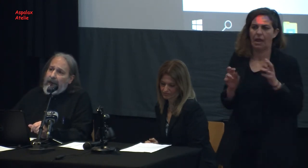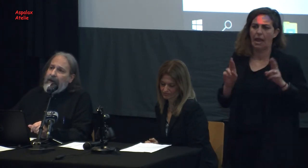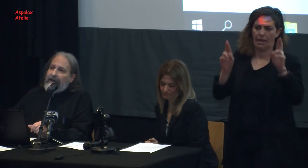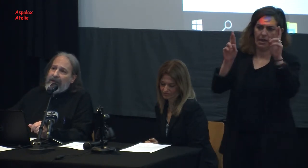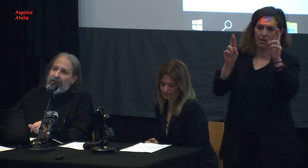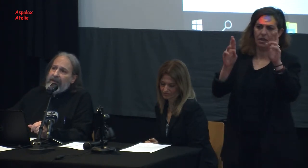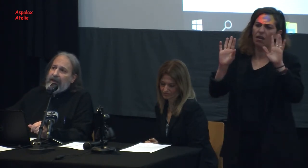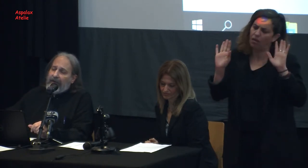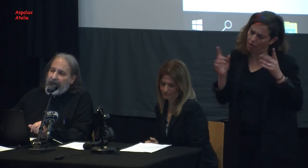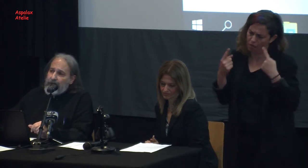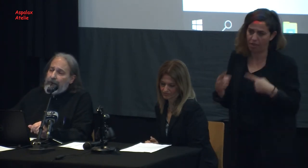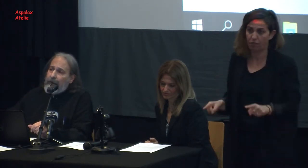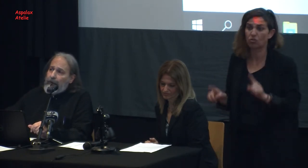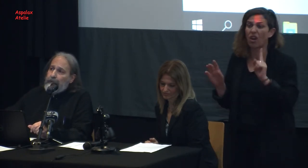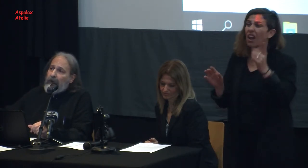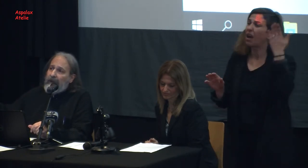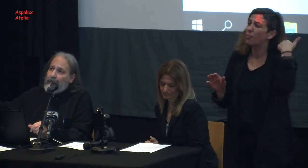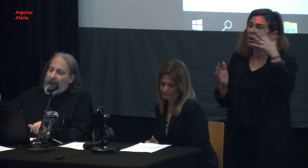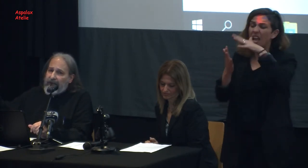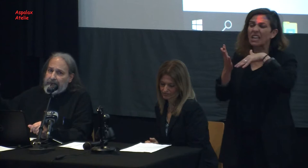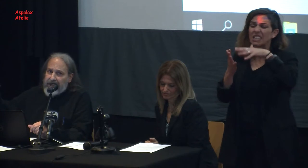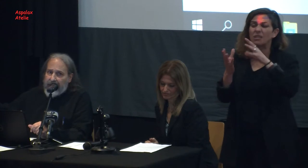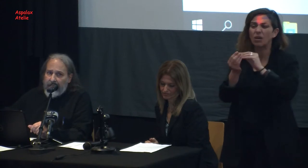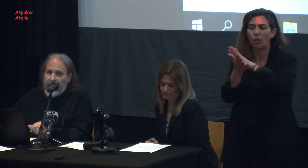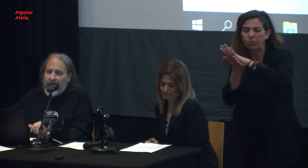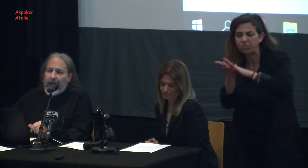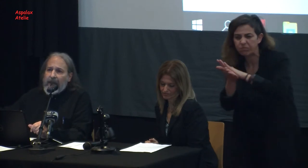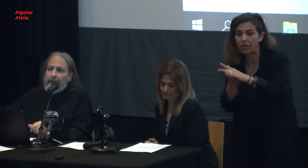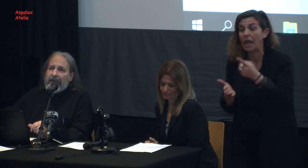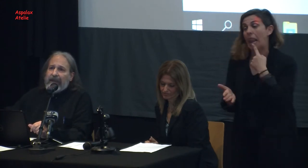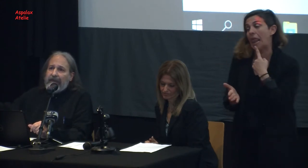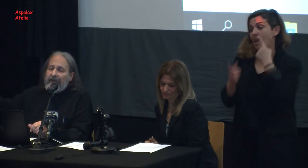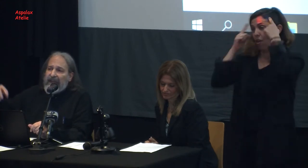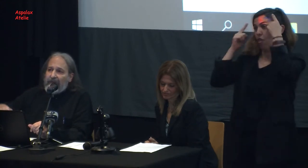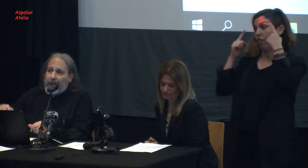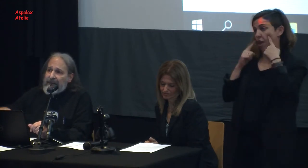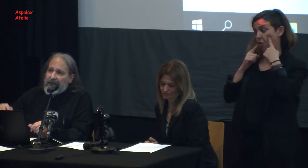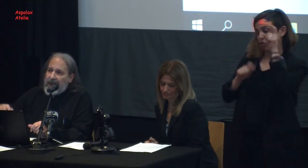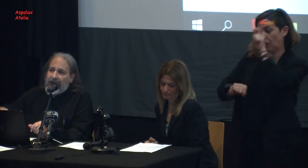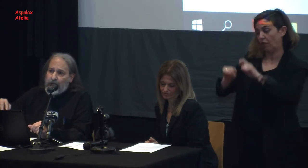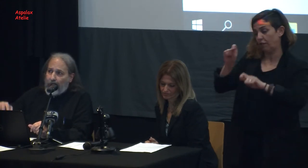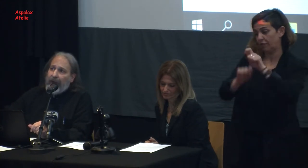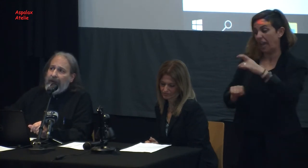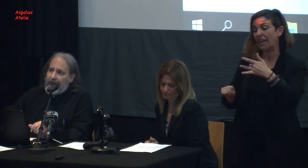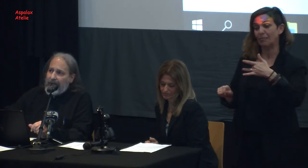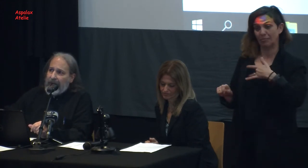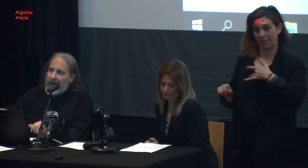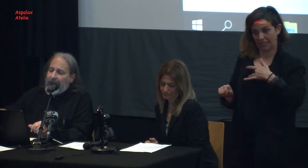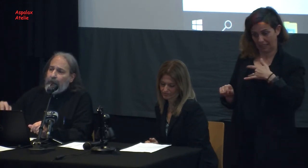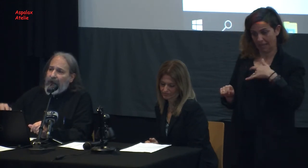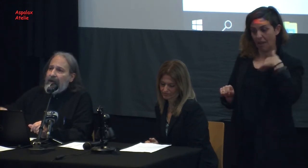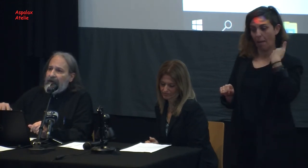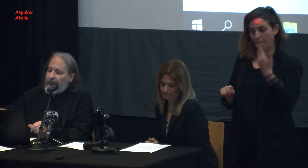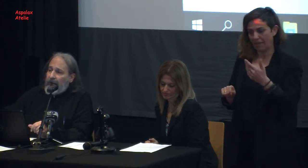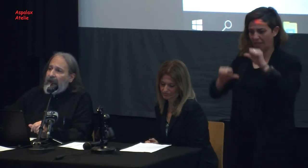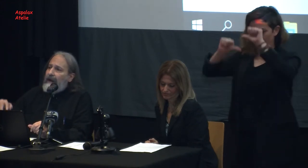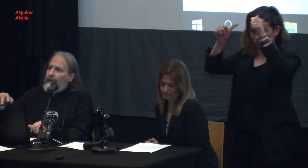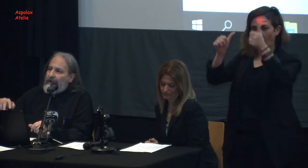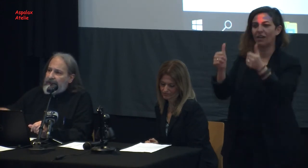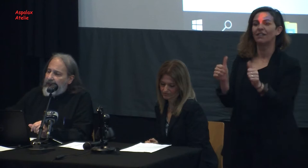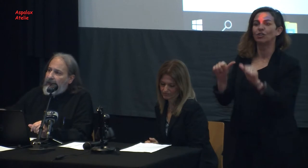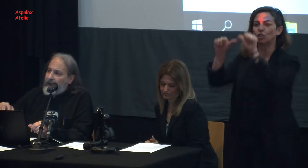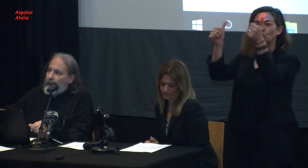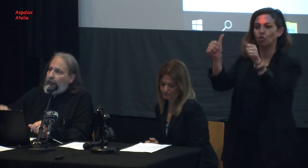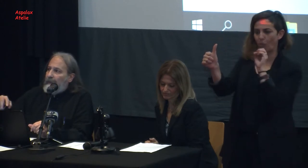αυτό που λέγανε οι εκκλησιαστικοί συγγραφείς, ότι ο Θεός πρώτα δημιουργεί την ψυχή και μετά τη φυτεύει μέσα σε ένα σώμα. Και το κάνει αυτό για